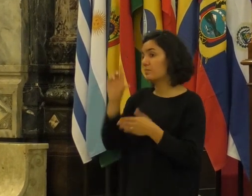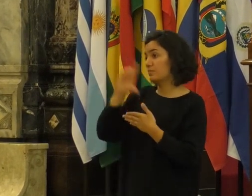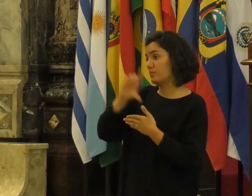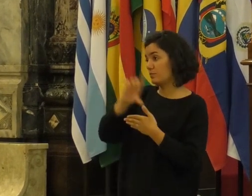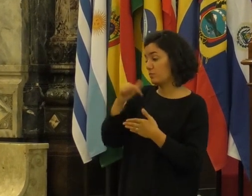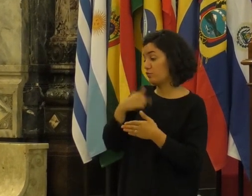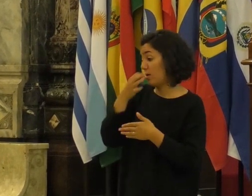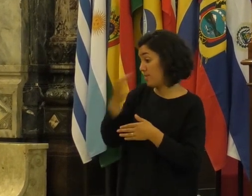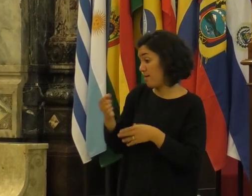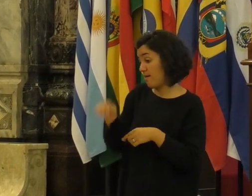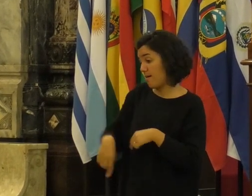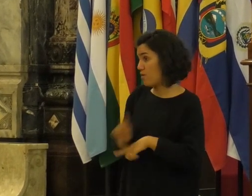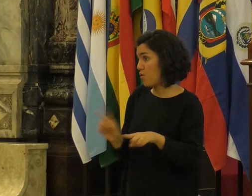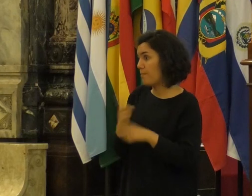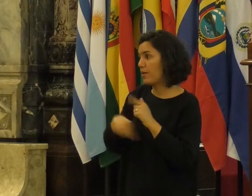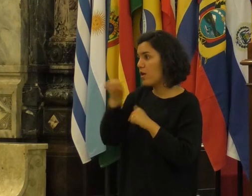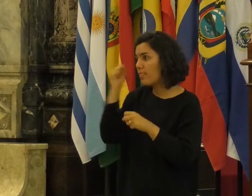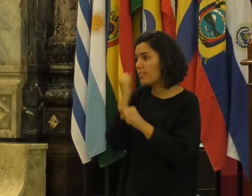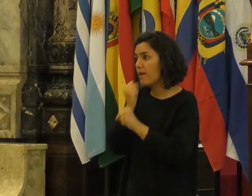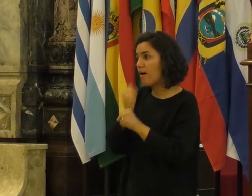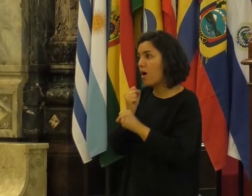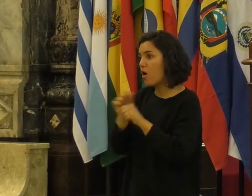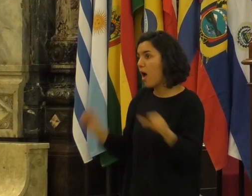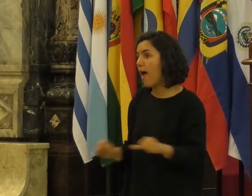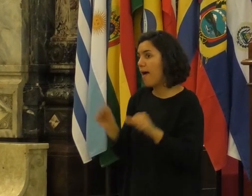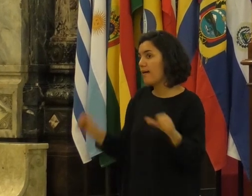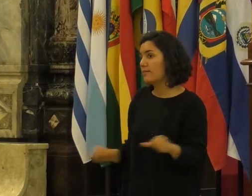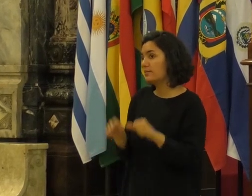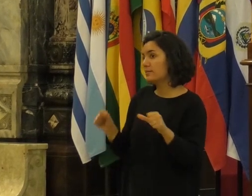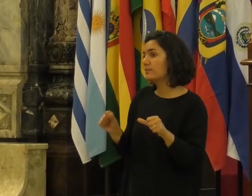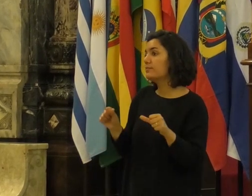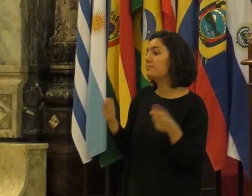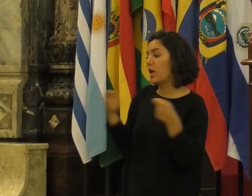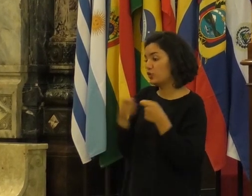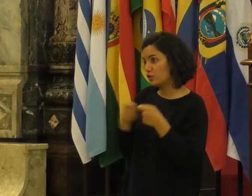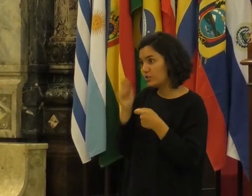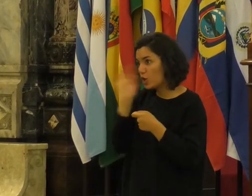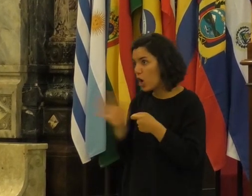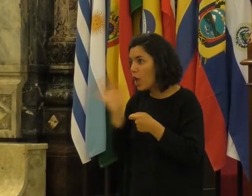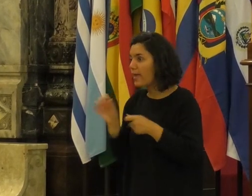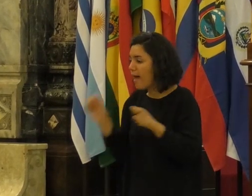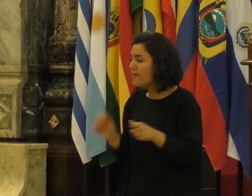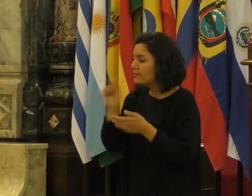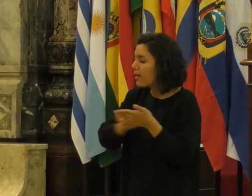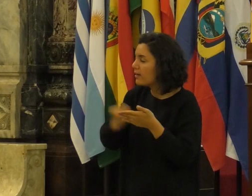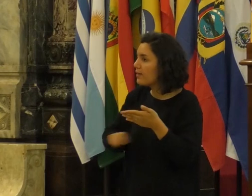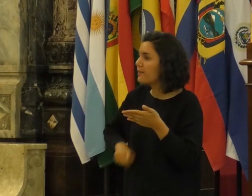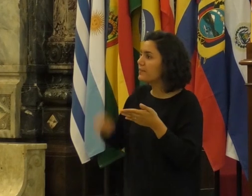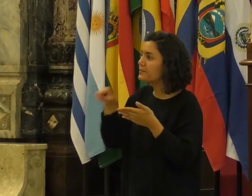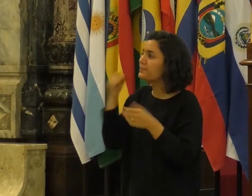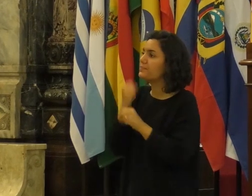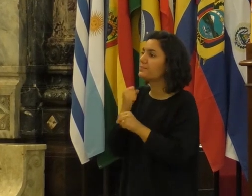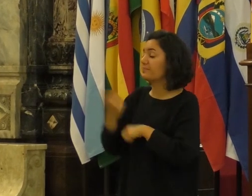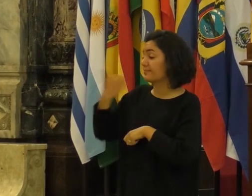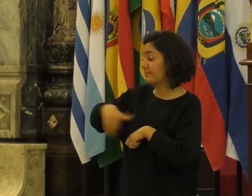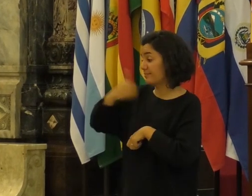no lo mencioné aquí, pero un trabajo que él hace para la América Psicológica de la Asociación, y él dice que en